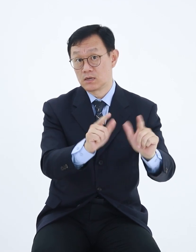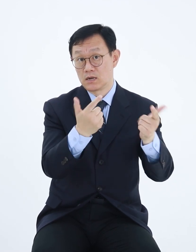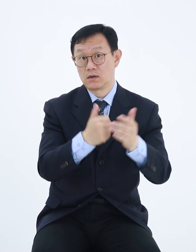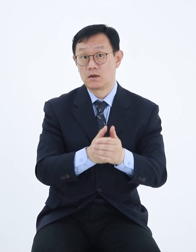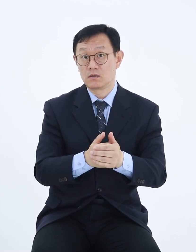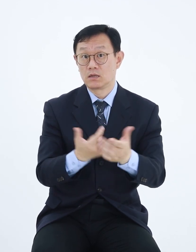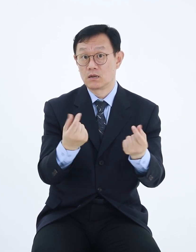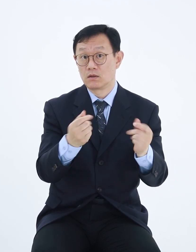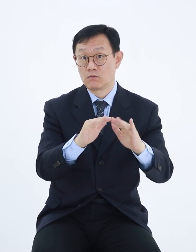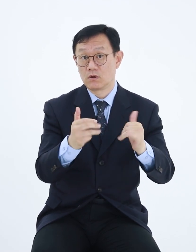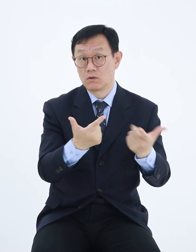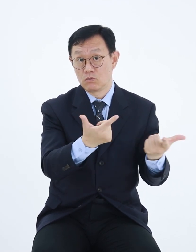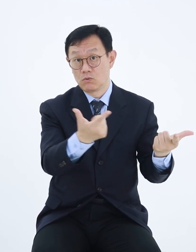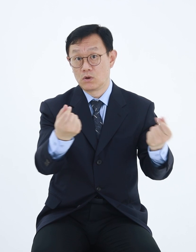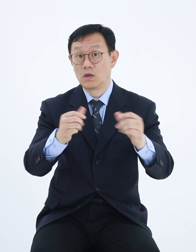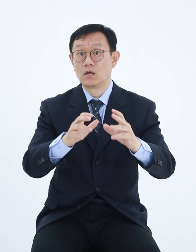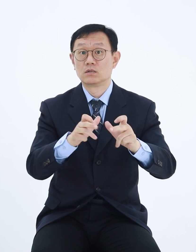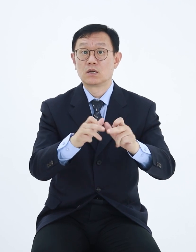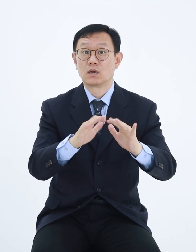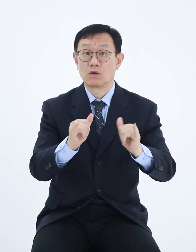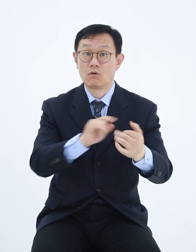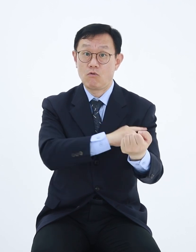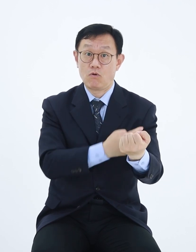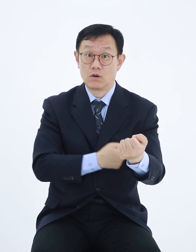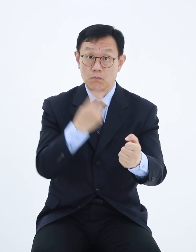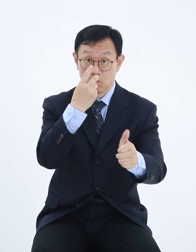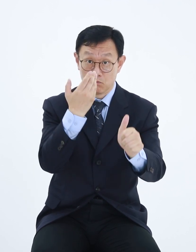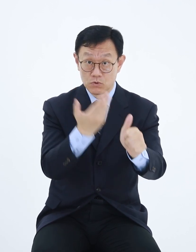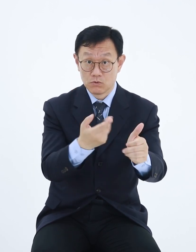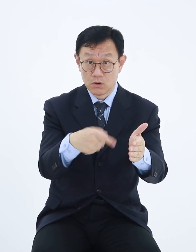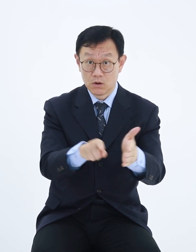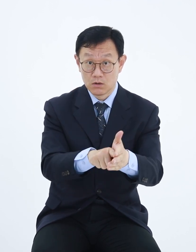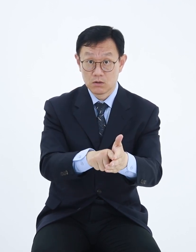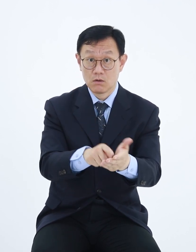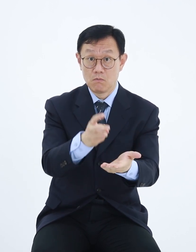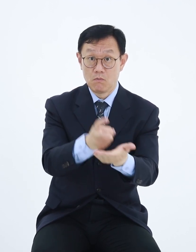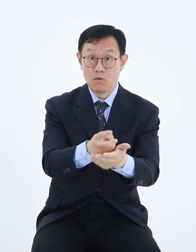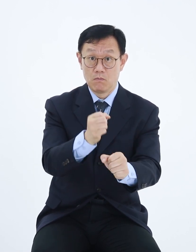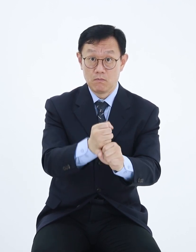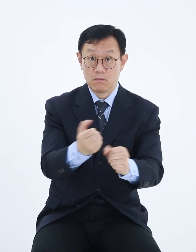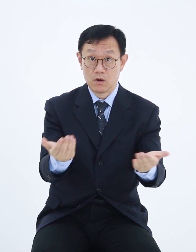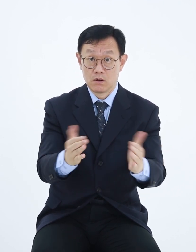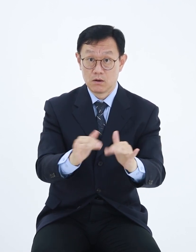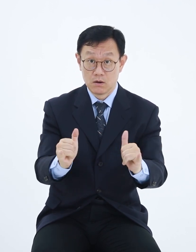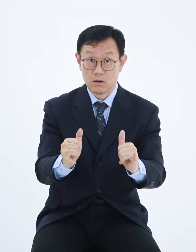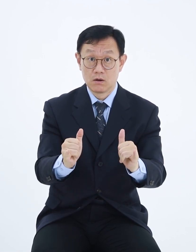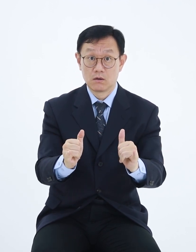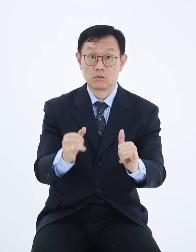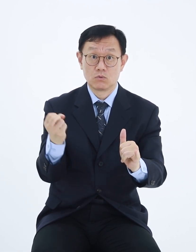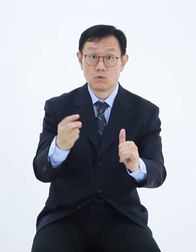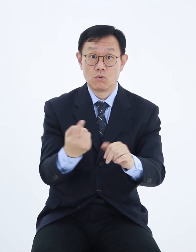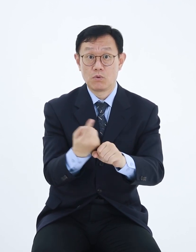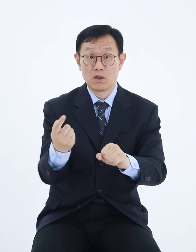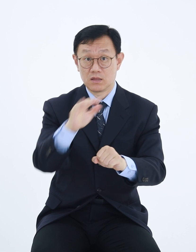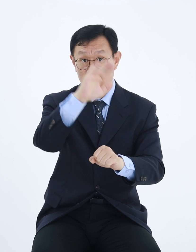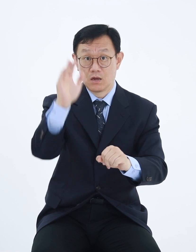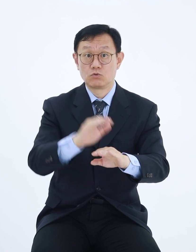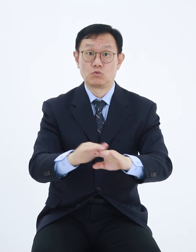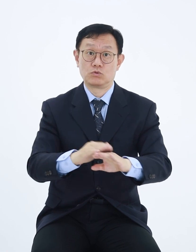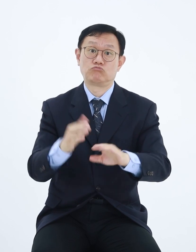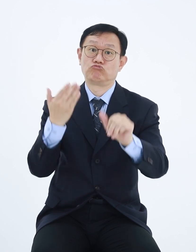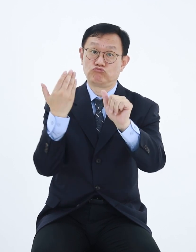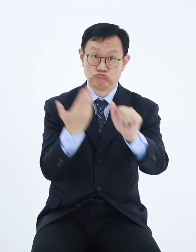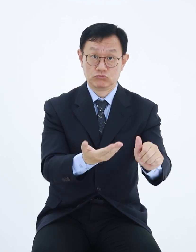사람과 동등하게 장애인의 이러한 권리를 보장하기 위하여 입법적, 행정적, 사법적 또는 그 밖의 조치를